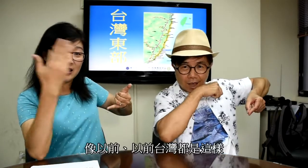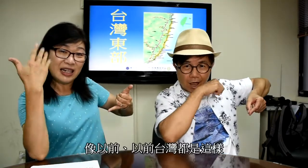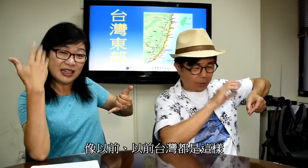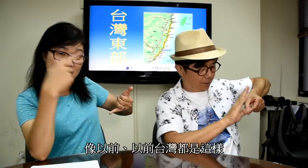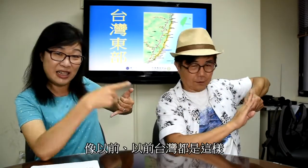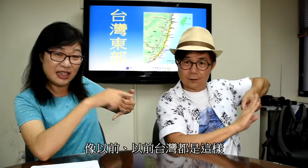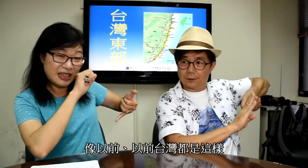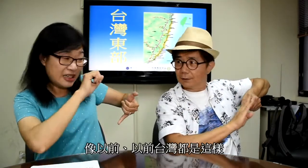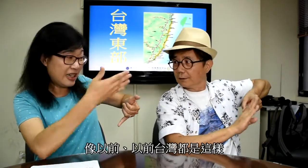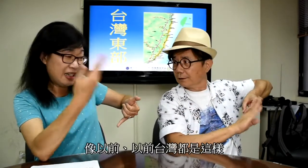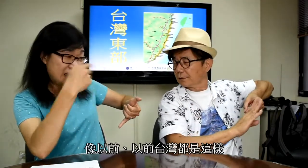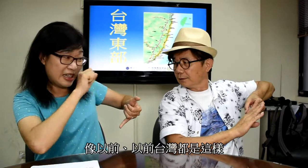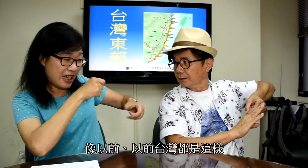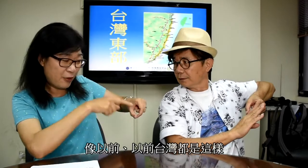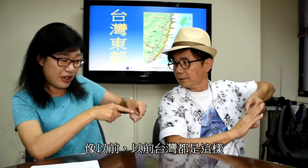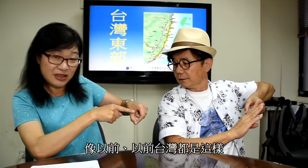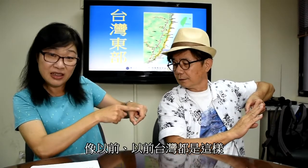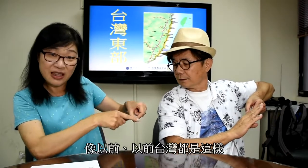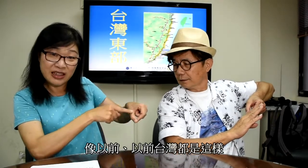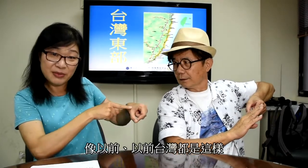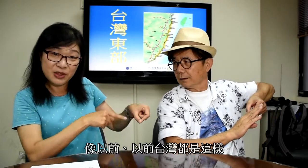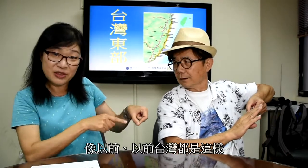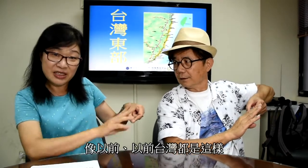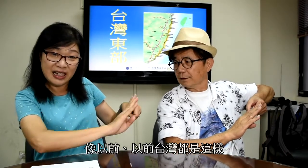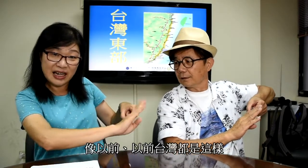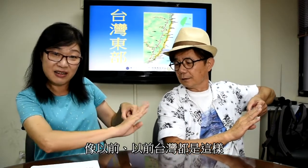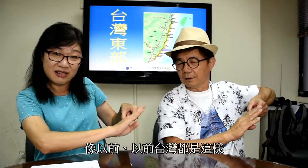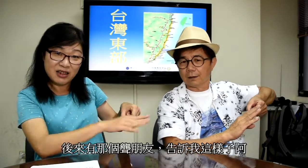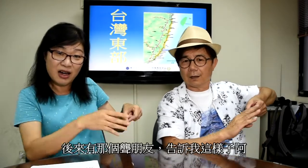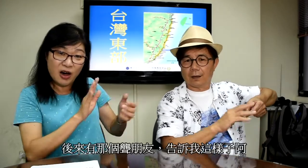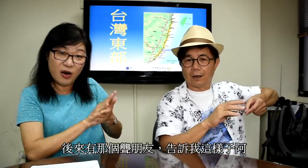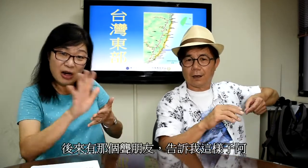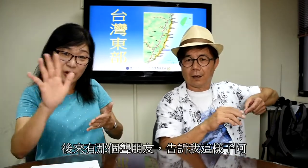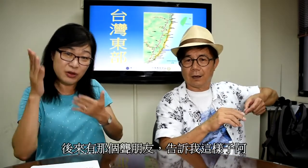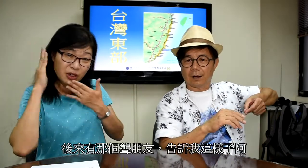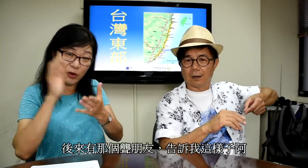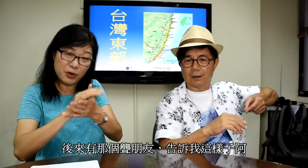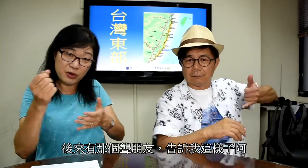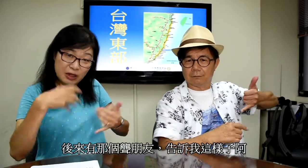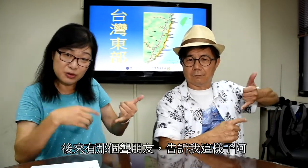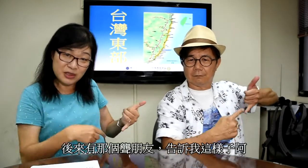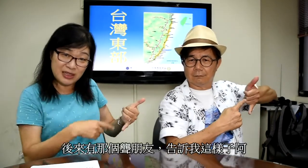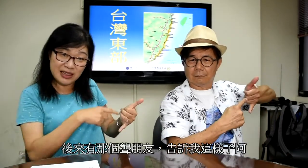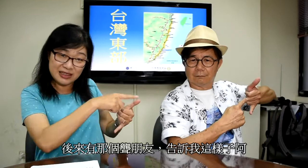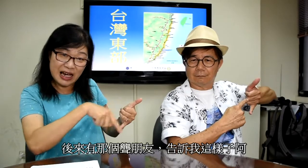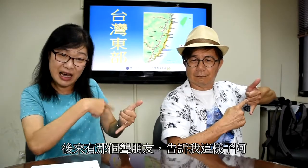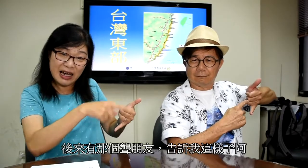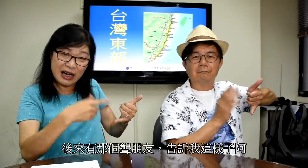像以前台湾，好的，都是这样哦。后来有那个龙朋友告诉我这样子啊，比